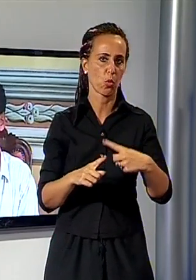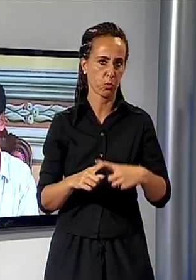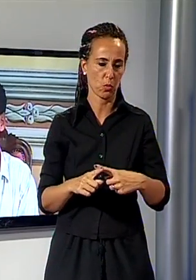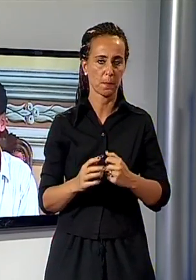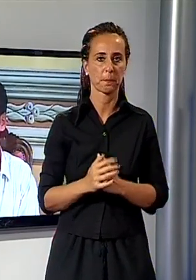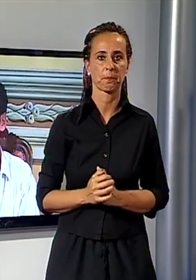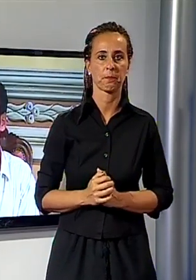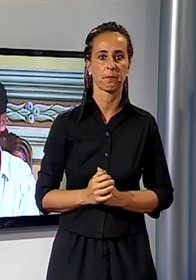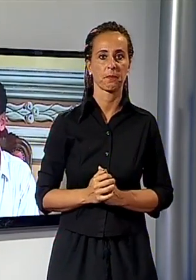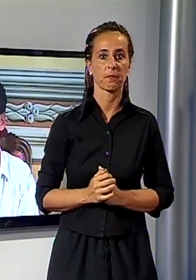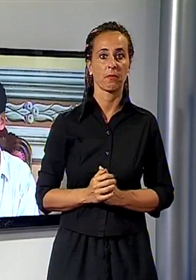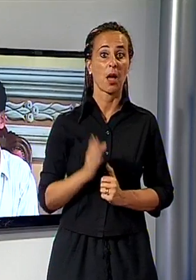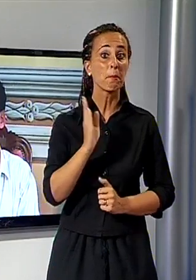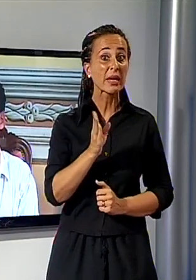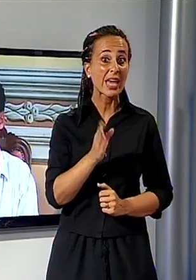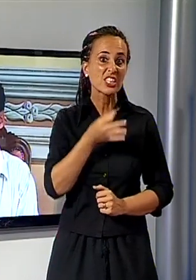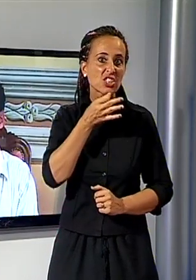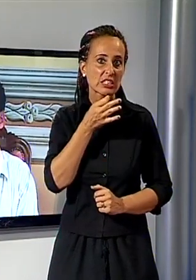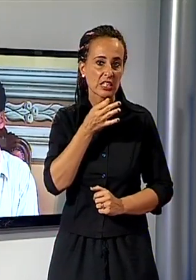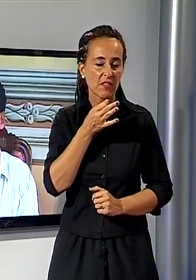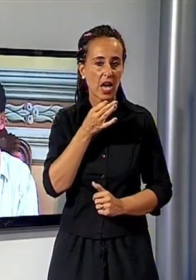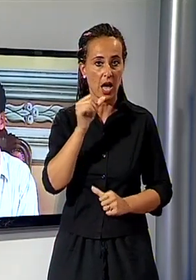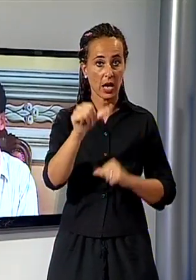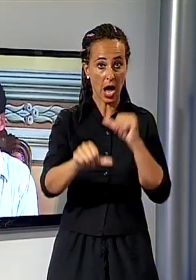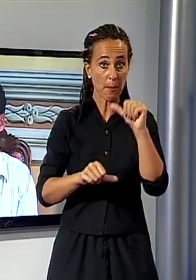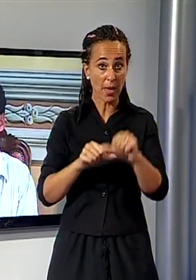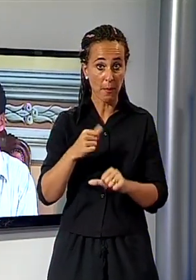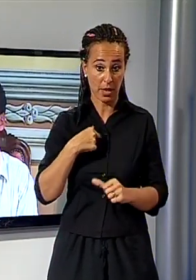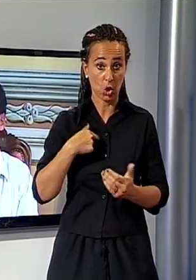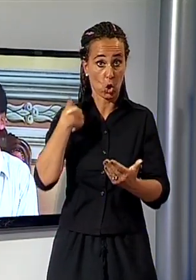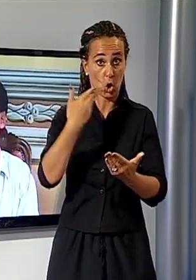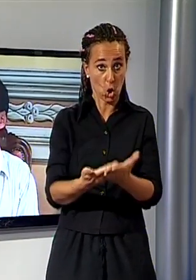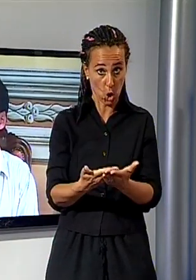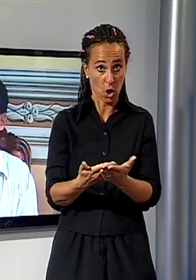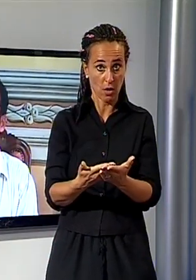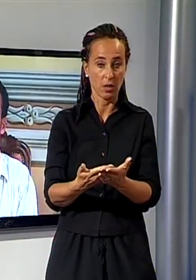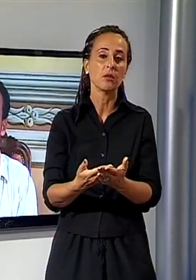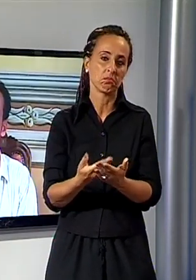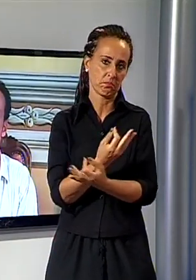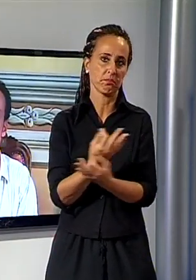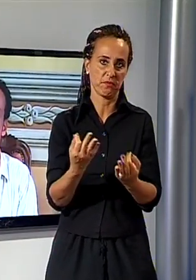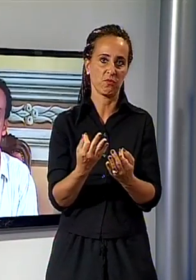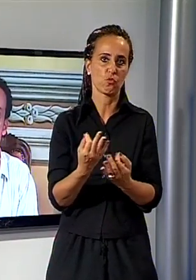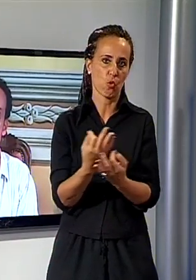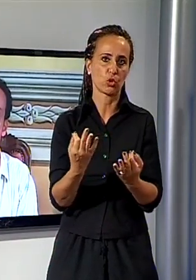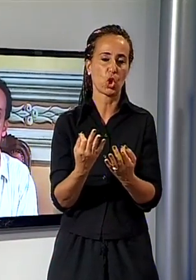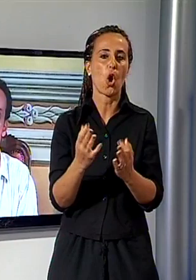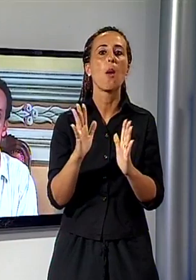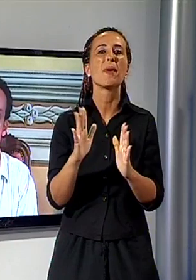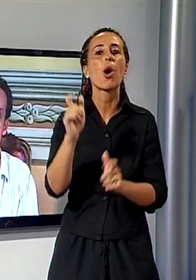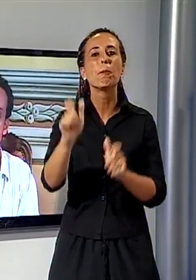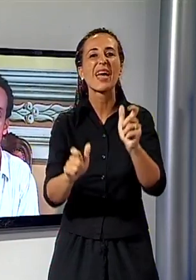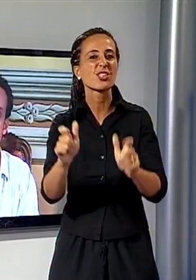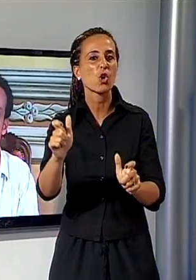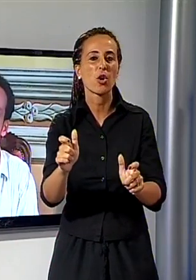più nel mirino di oppositori e contestatori con frequenti offese e provocazioni sul piano personale ricevute anche nei giorni scorsi sui profili